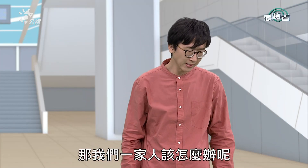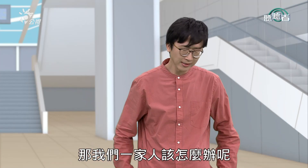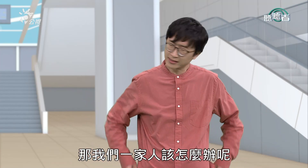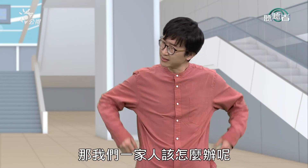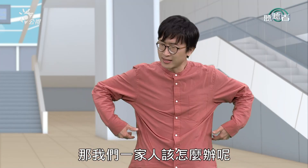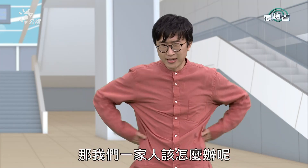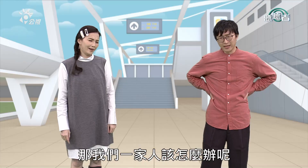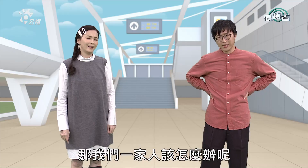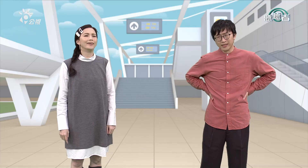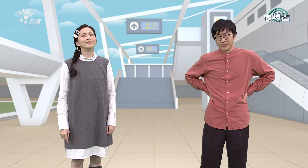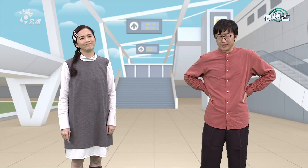呢？